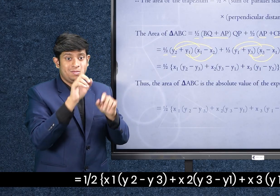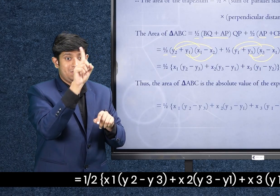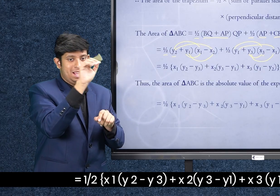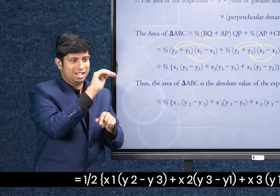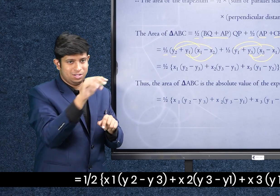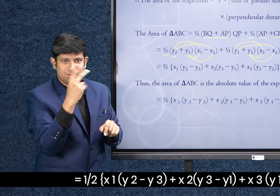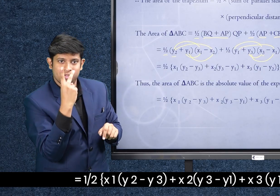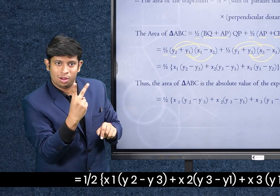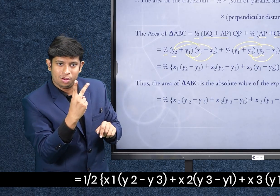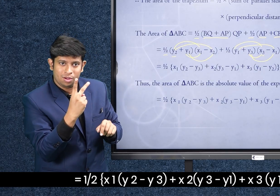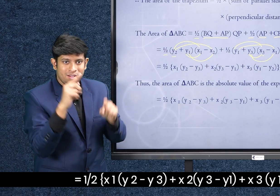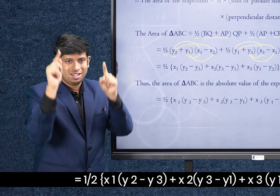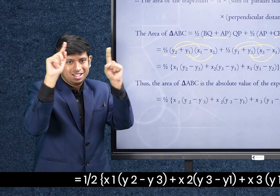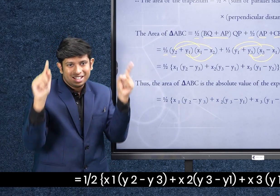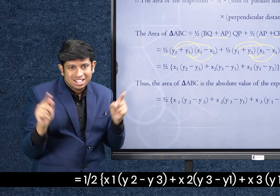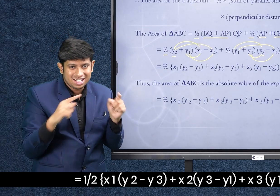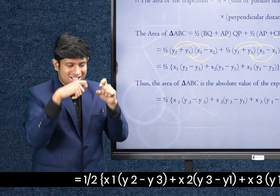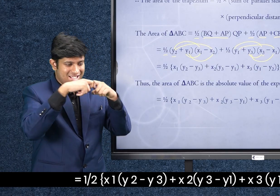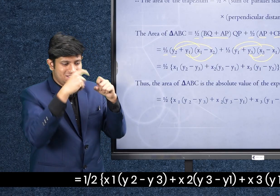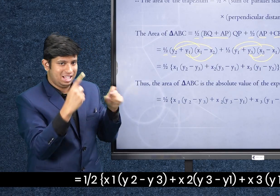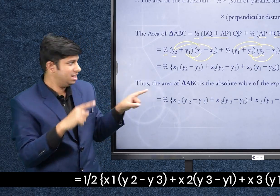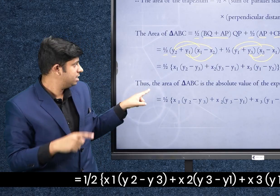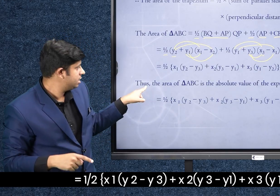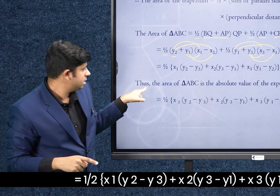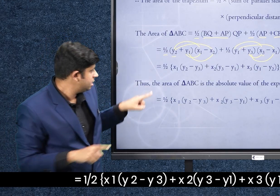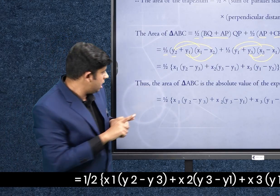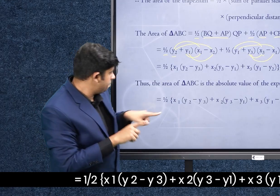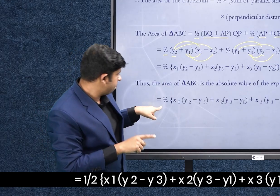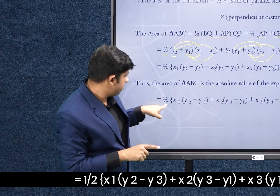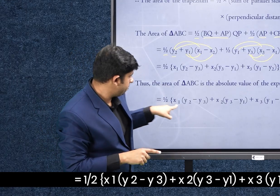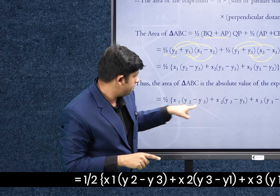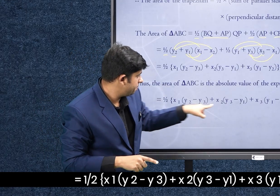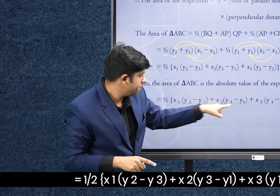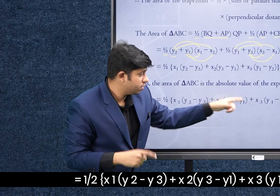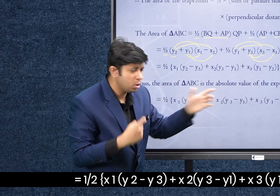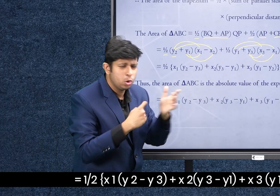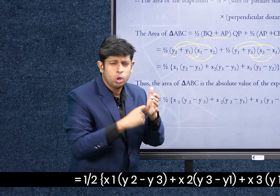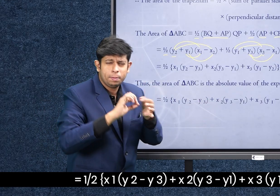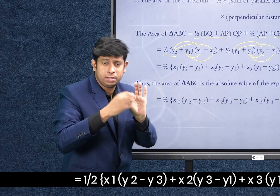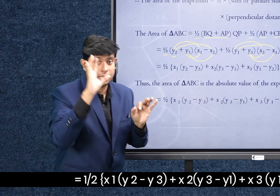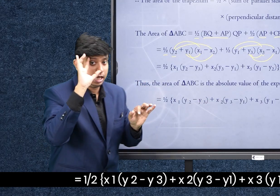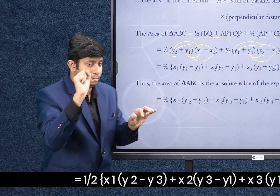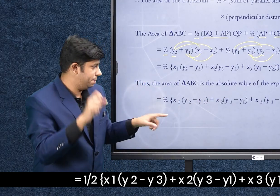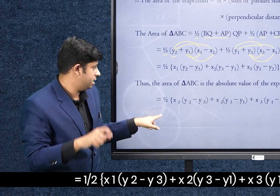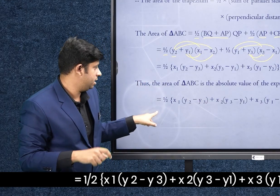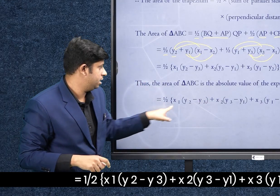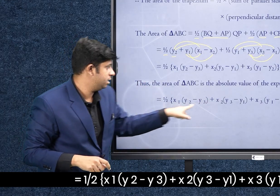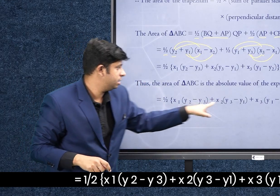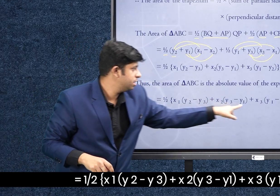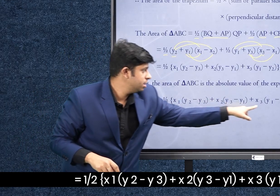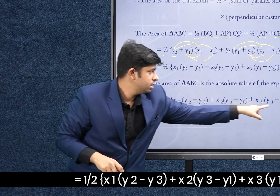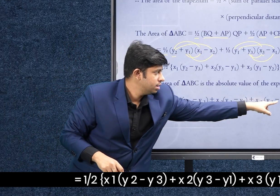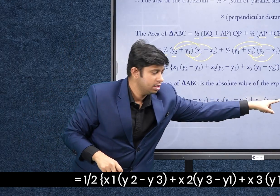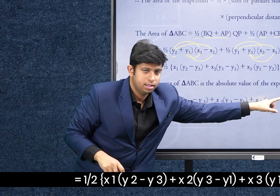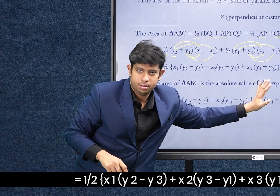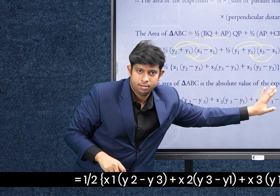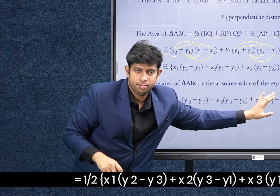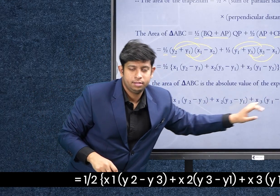equal 1 by 2 of curly bracket open x1 of y2 minus y3 plus x2 of y3 minus y1 plus x3